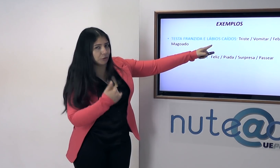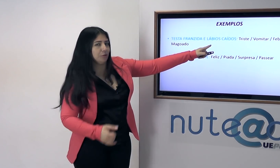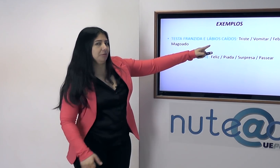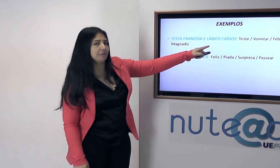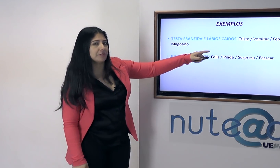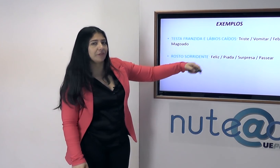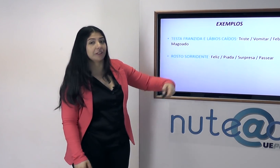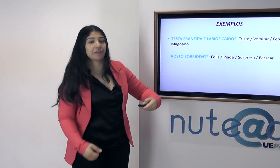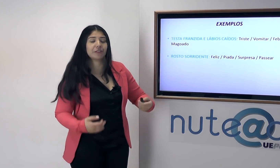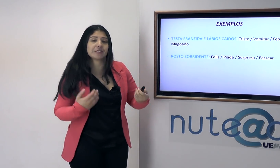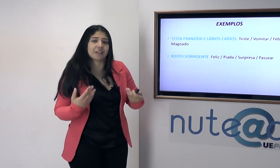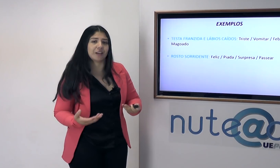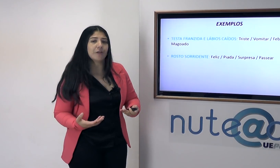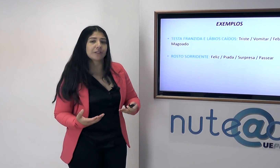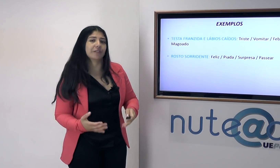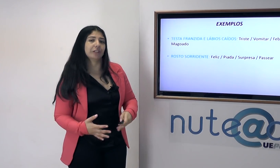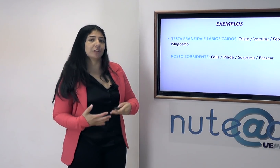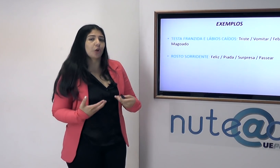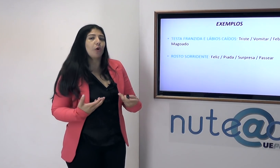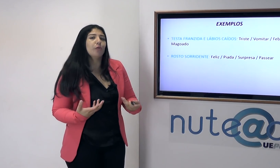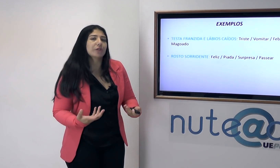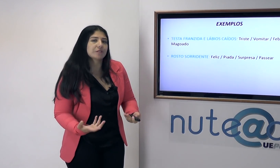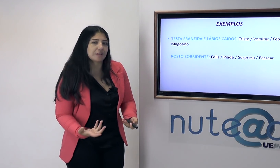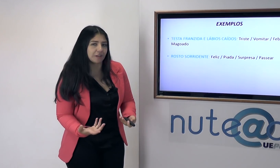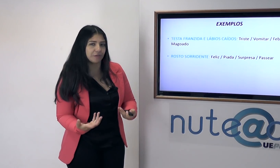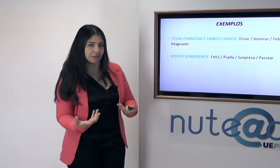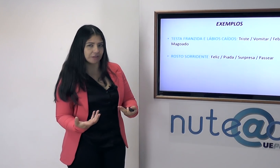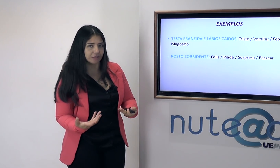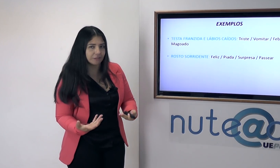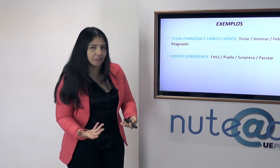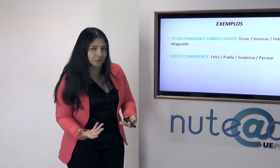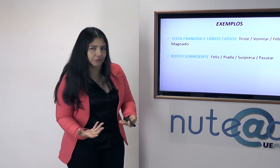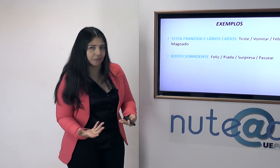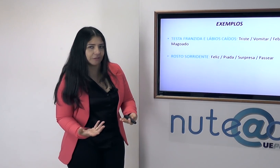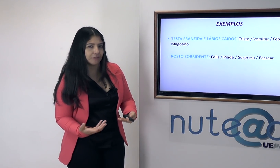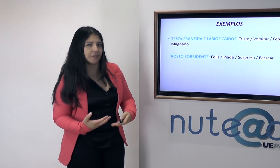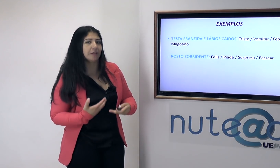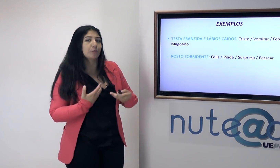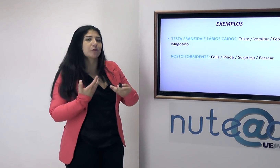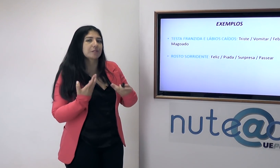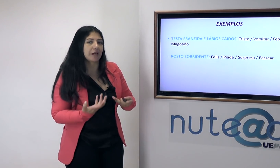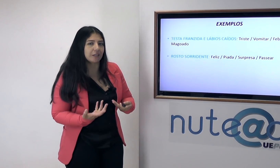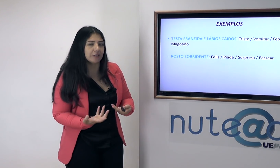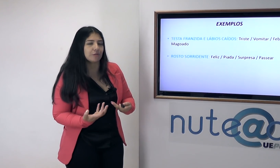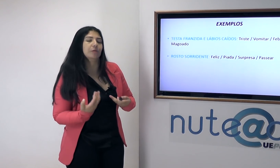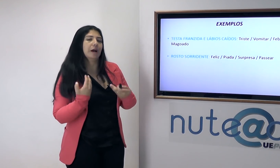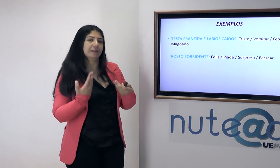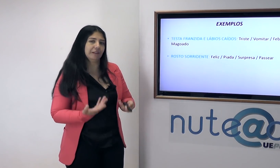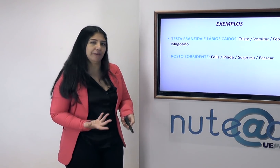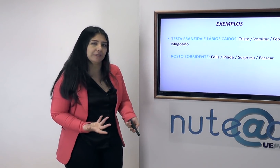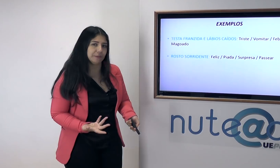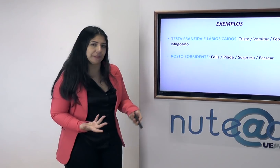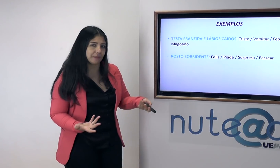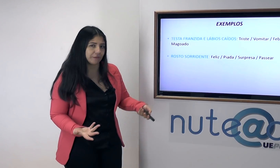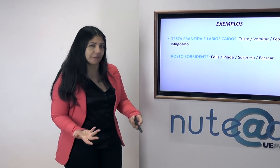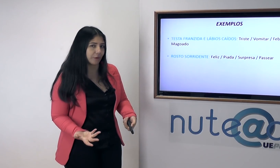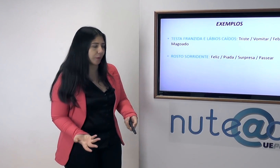Triste. Você vai ter que convencer que você está triste. Você tem que mostrar isso através da expressão facial e